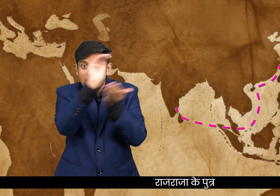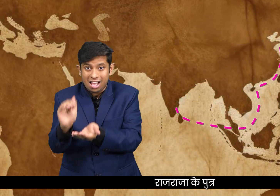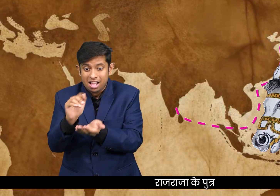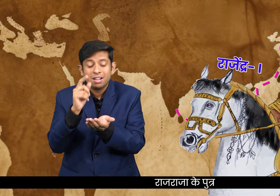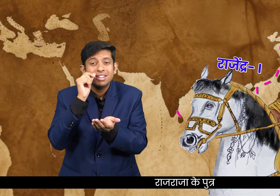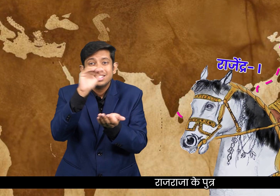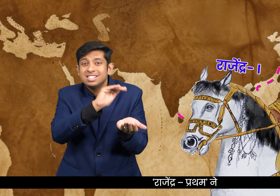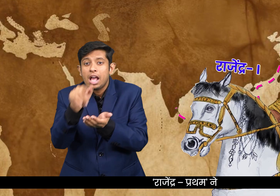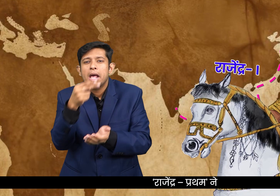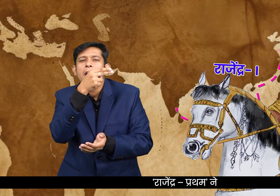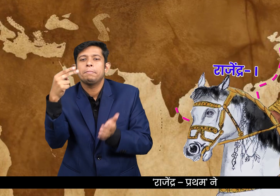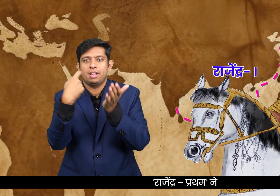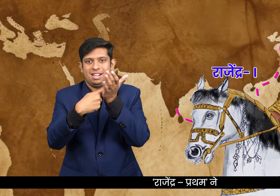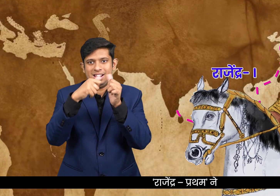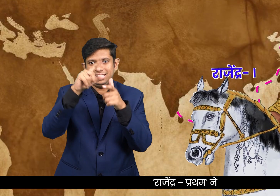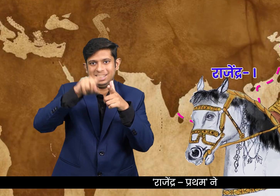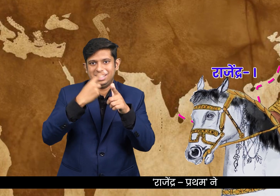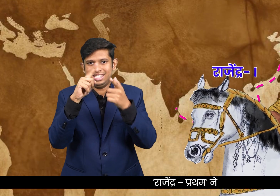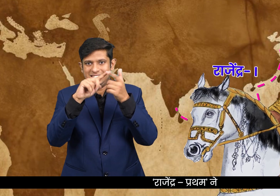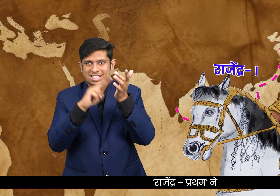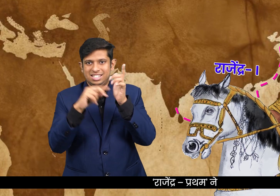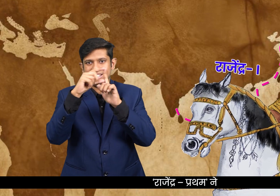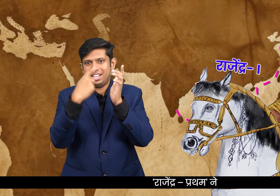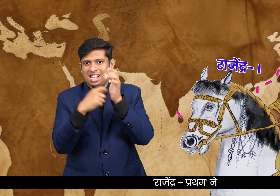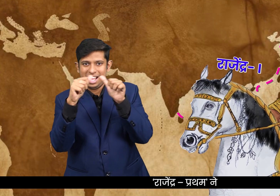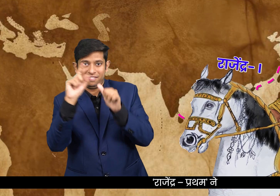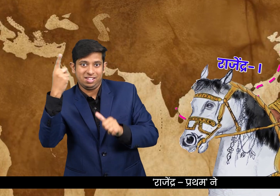राजराजा के पुत्र राजेंद्र प्रथम ने